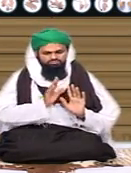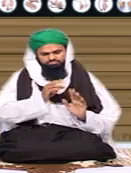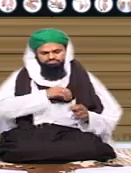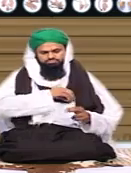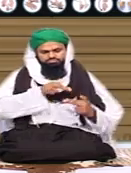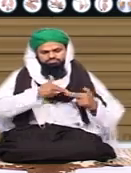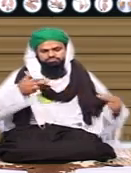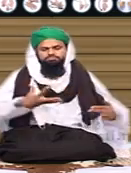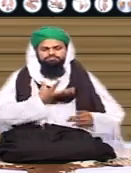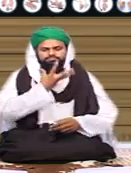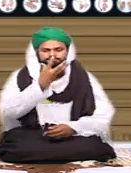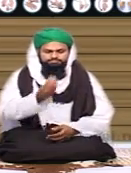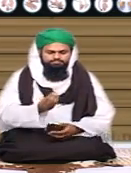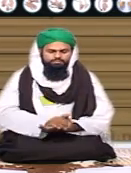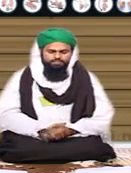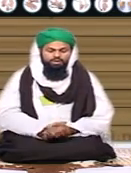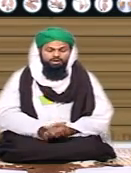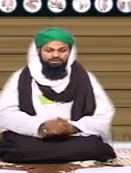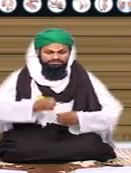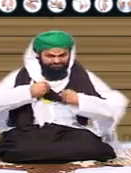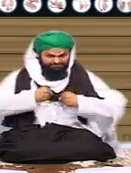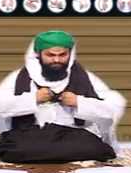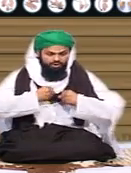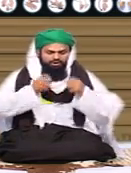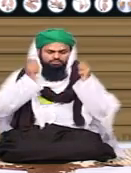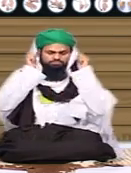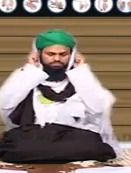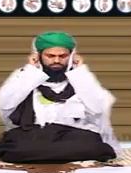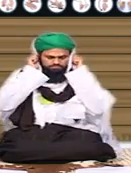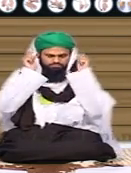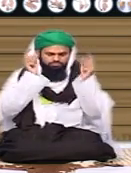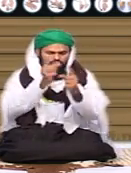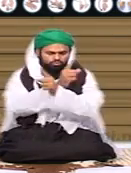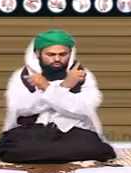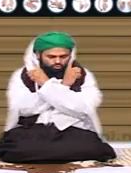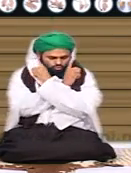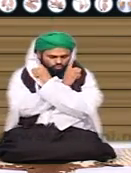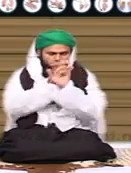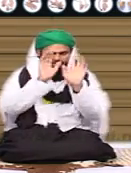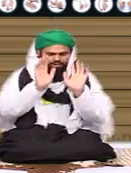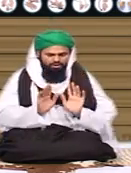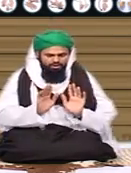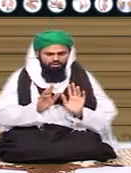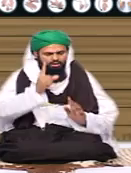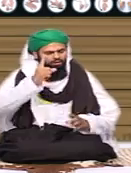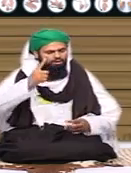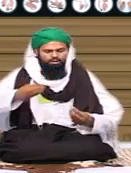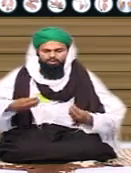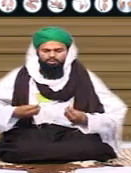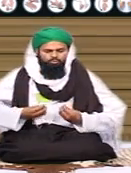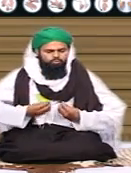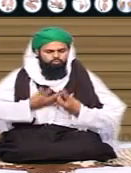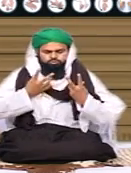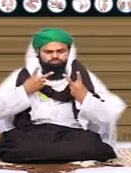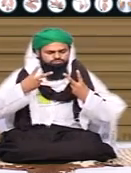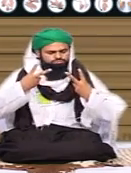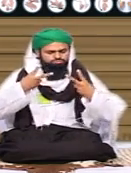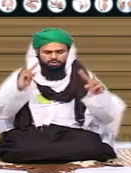جوانی توبہ کردن شیوائے پیغمبر. واقعی جوان جو توبہ کرنے والا ہوتا ہے اس کا